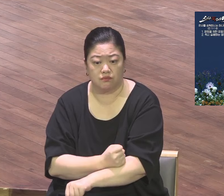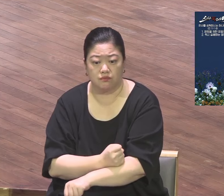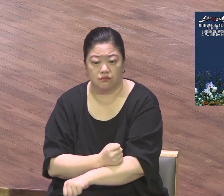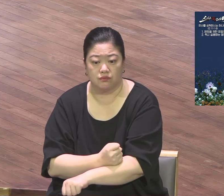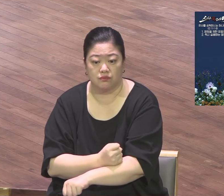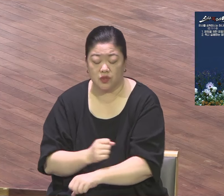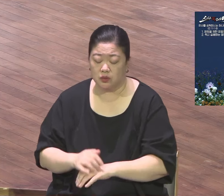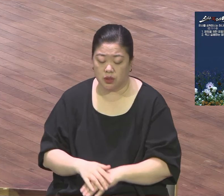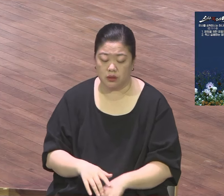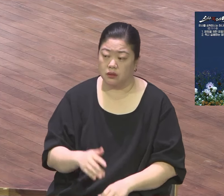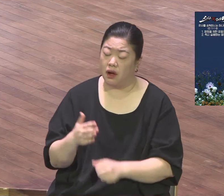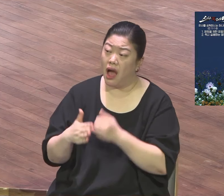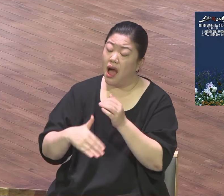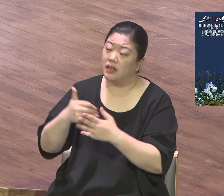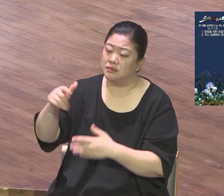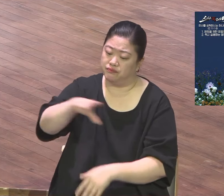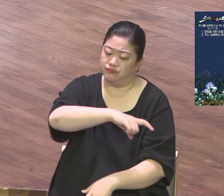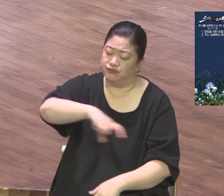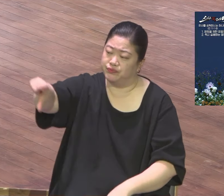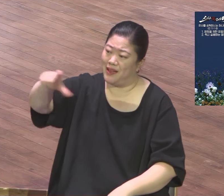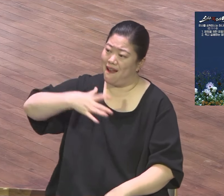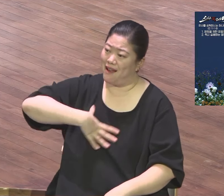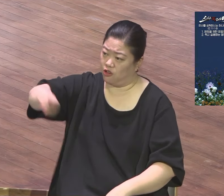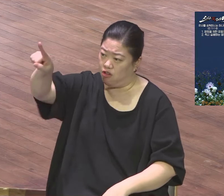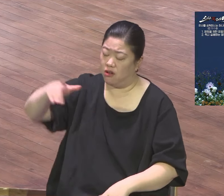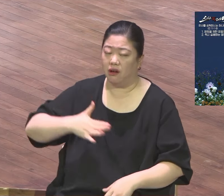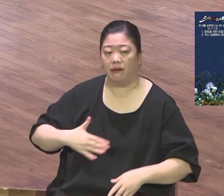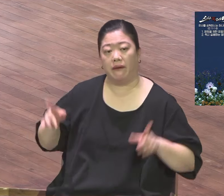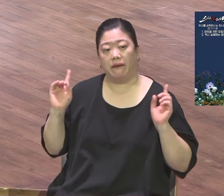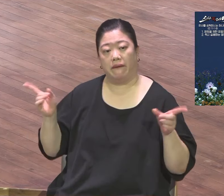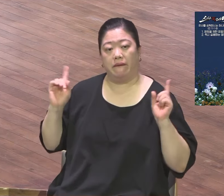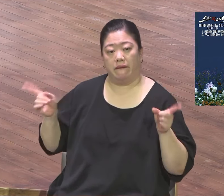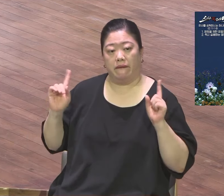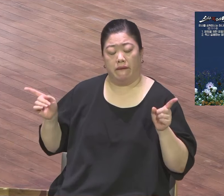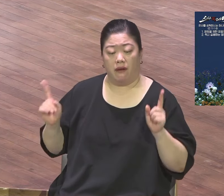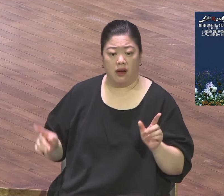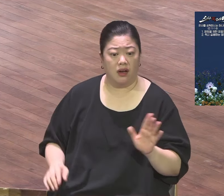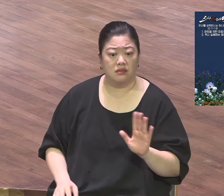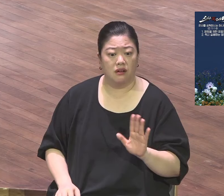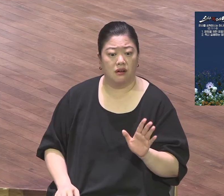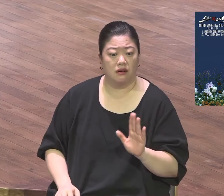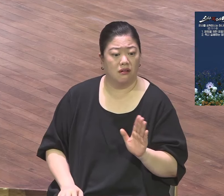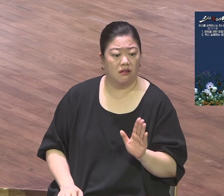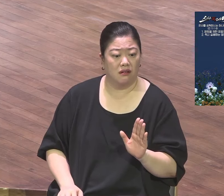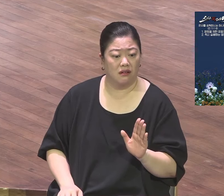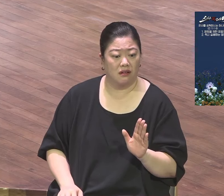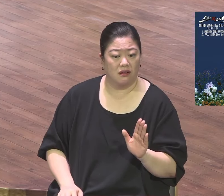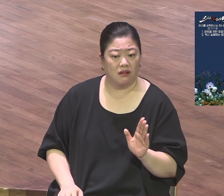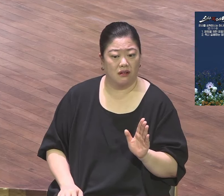원하시는 사람이요 성령 역사하는 사람이요. 하나님께서 내게 직분을 맡겼다. 하나님 내게